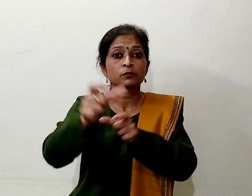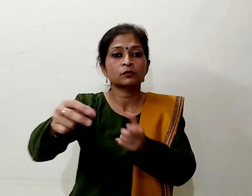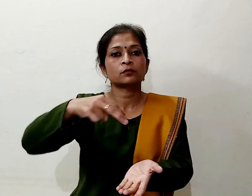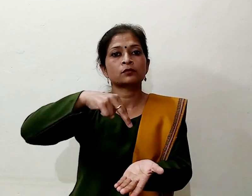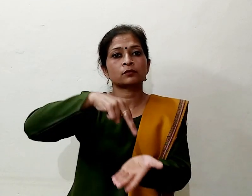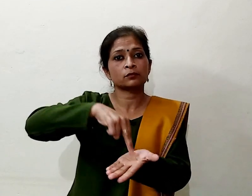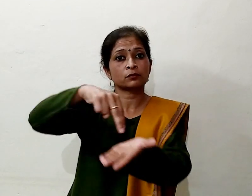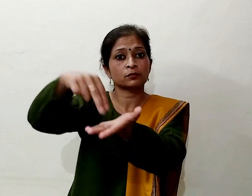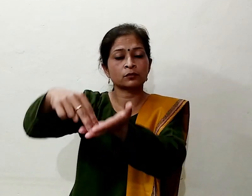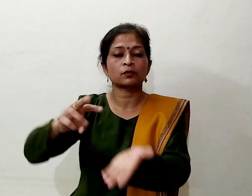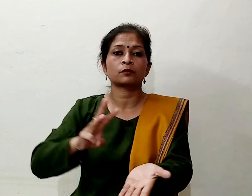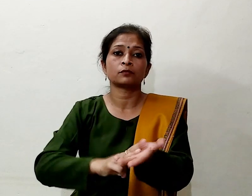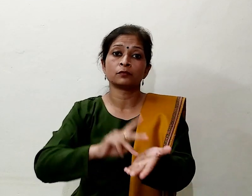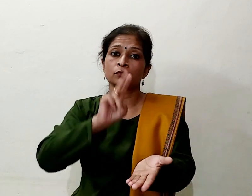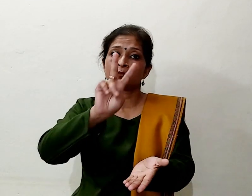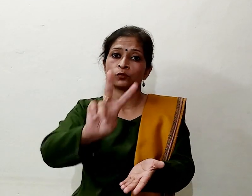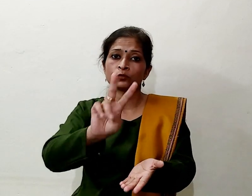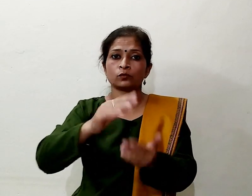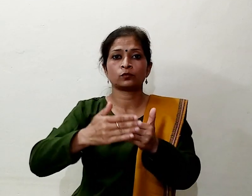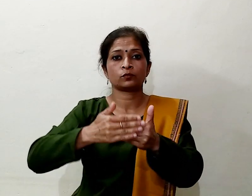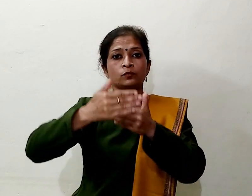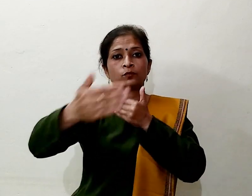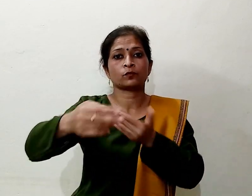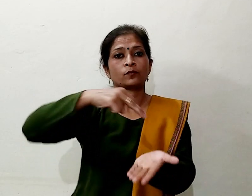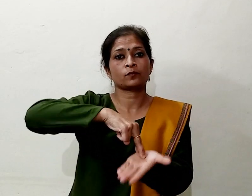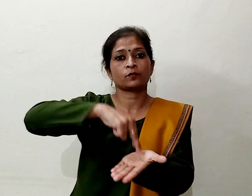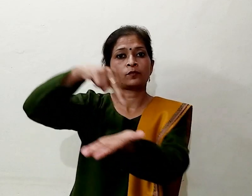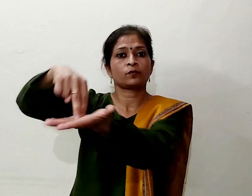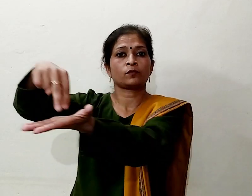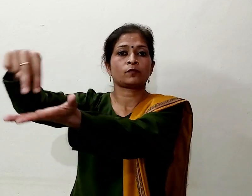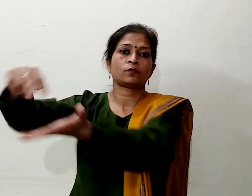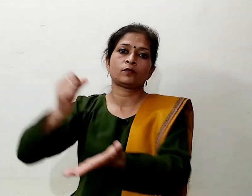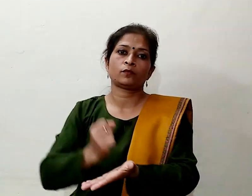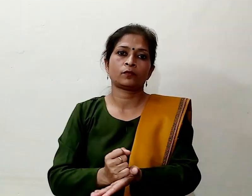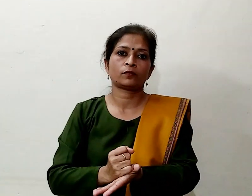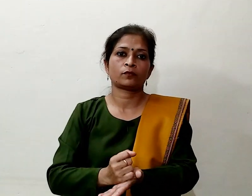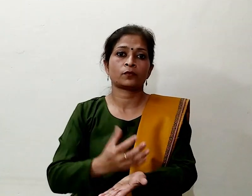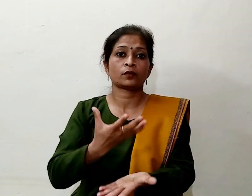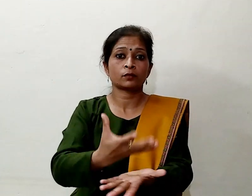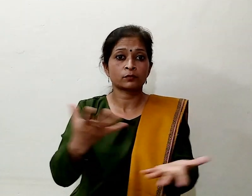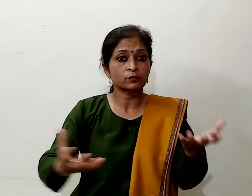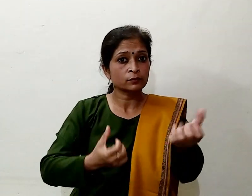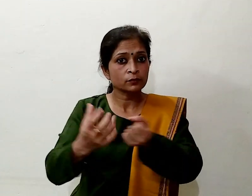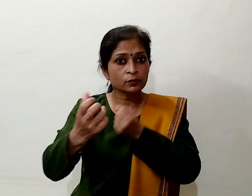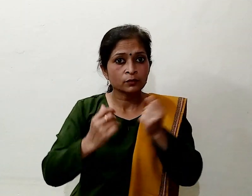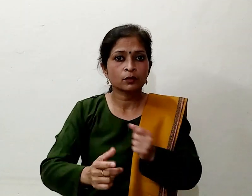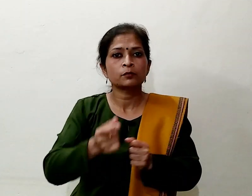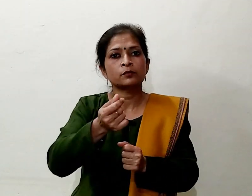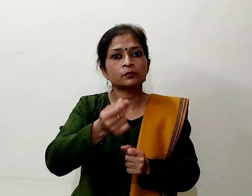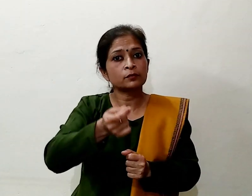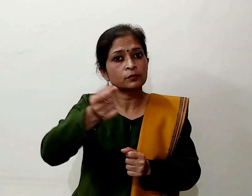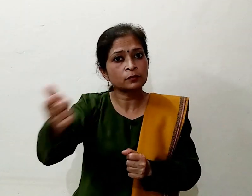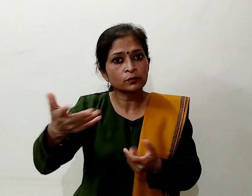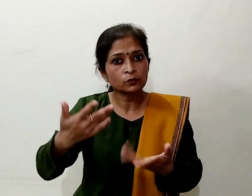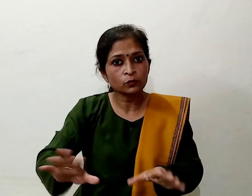मीटर की दूरी पर खड़े रहें सामान खरीदने के बाद पैसे देने के पश्चात तुरंट अपने